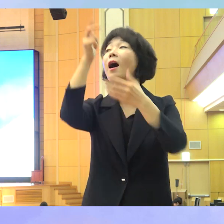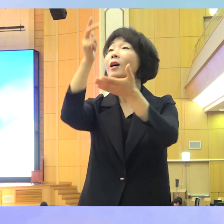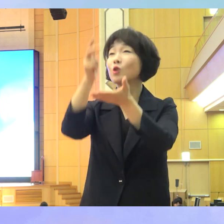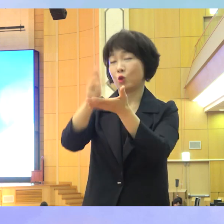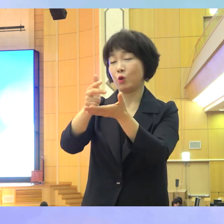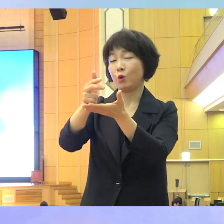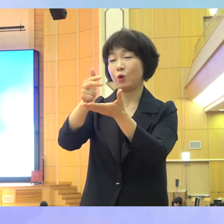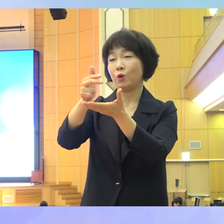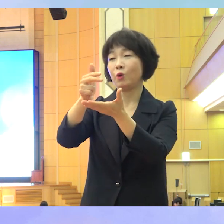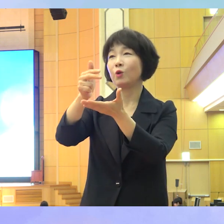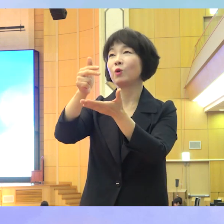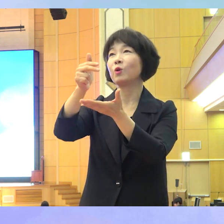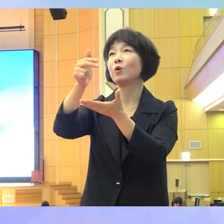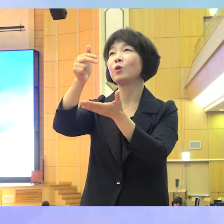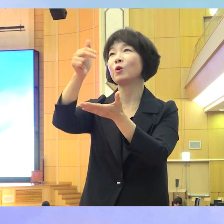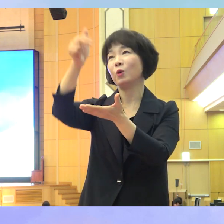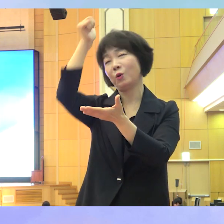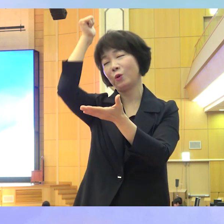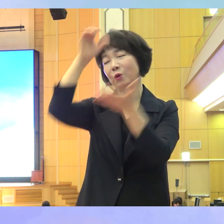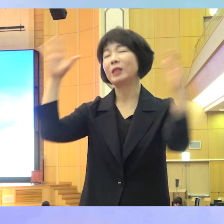배우도다.